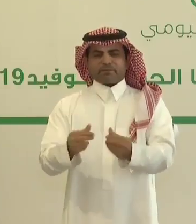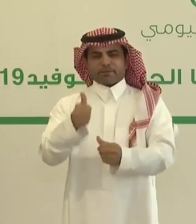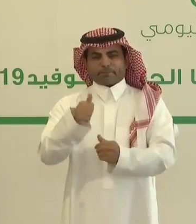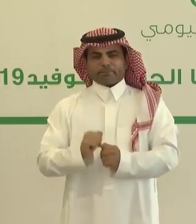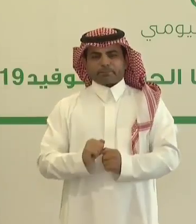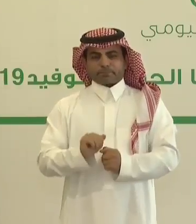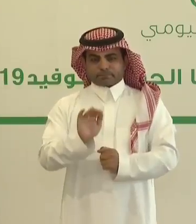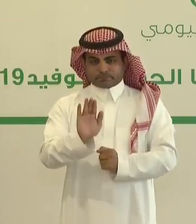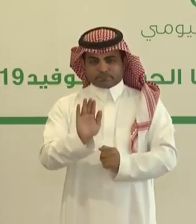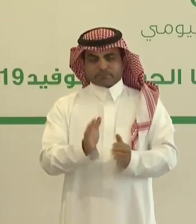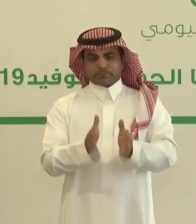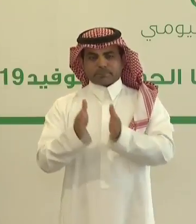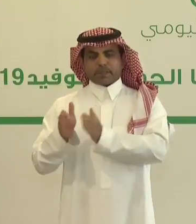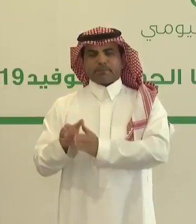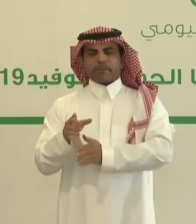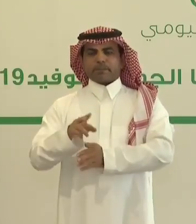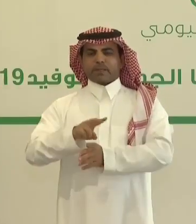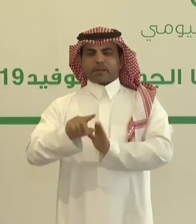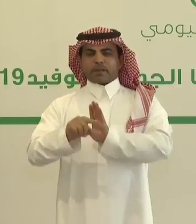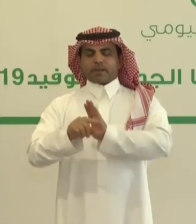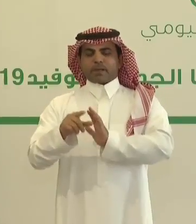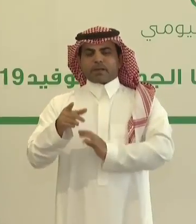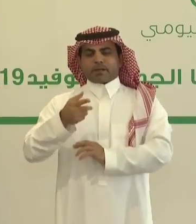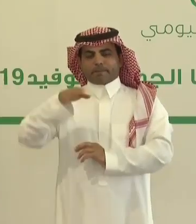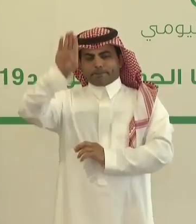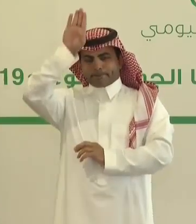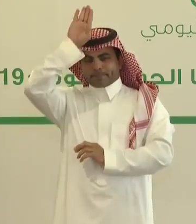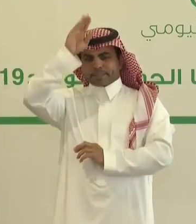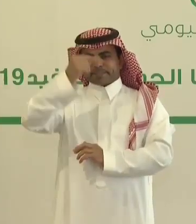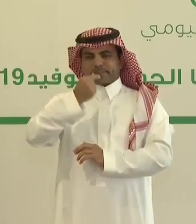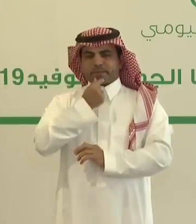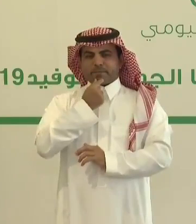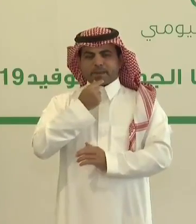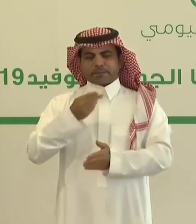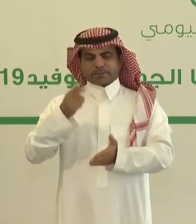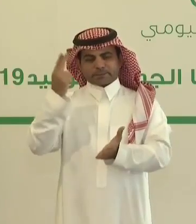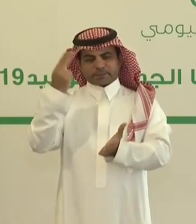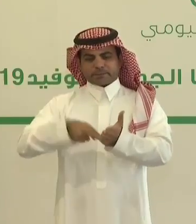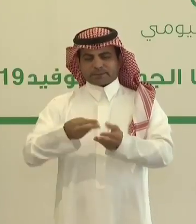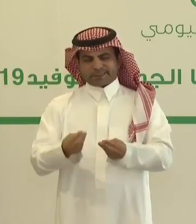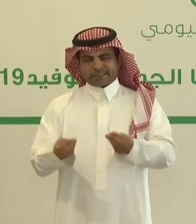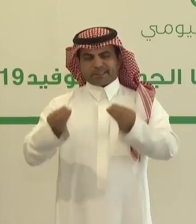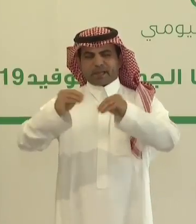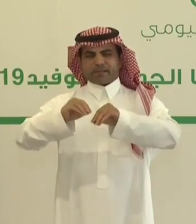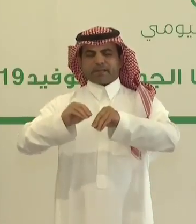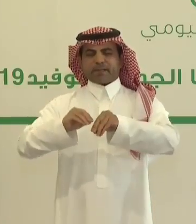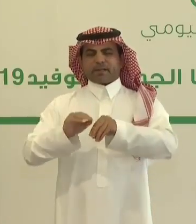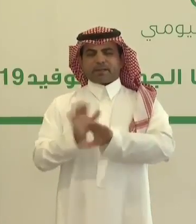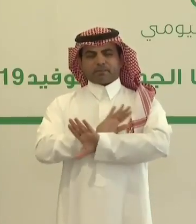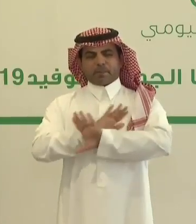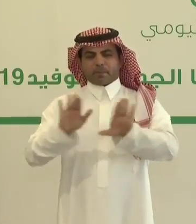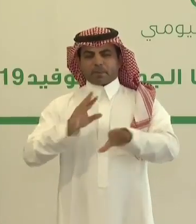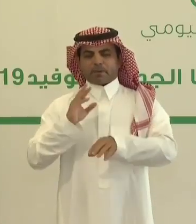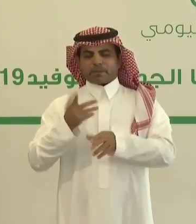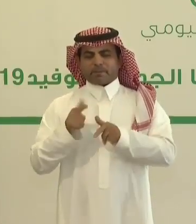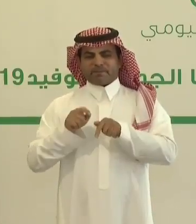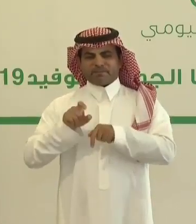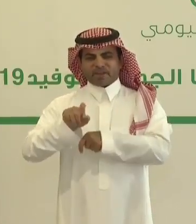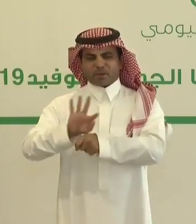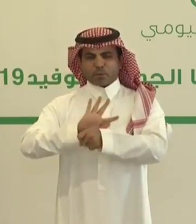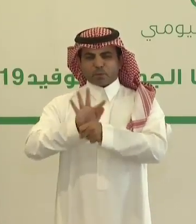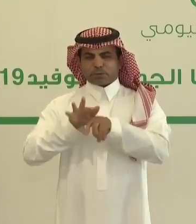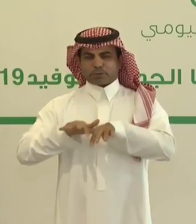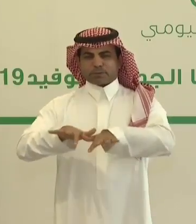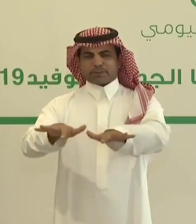فيما يخص موافقة سيدي خادم الحرمين الشريفين القاضي بزيادة الإجراءات الاحترازية لمنع تفشي فيروس